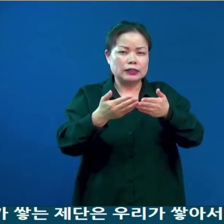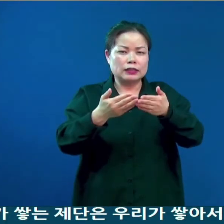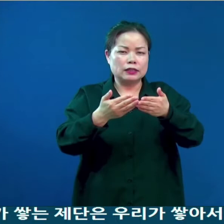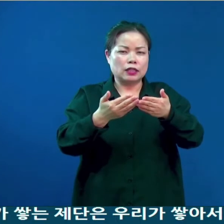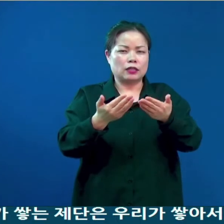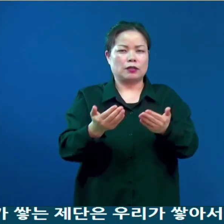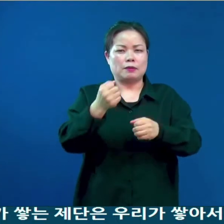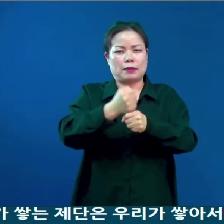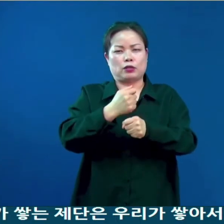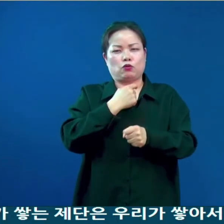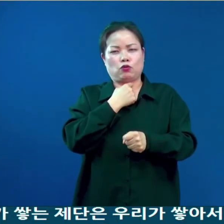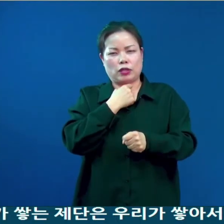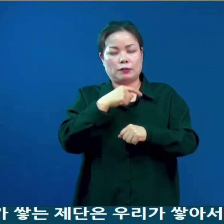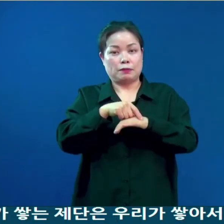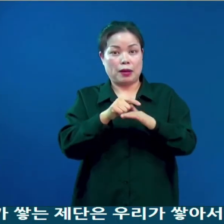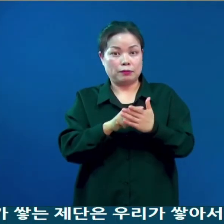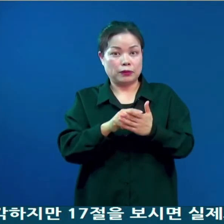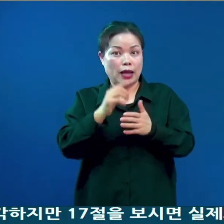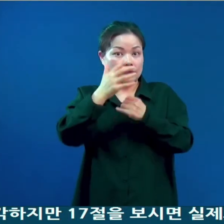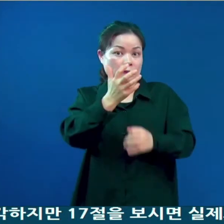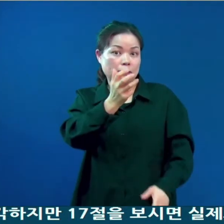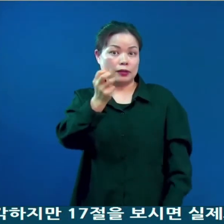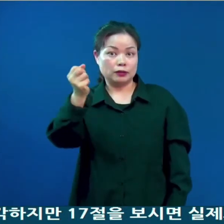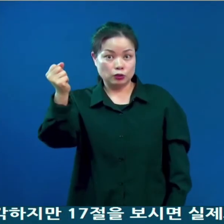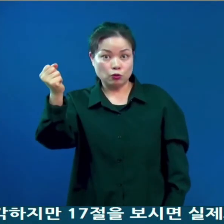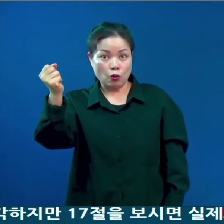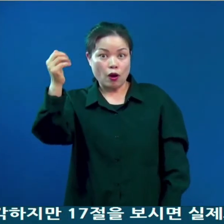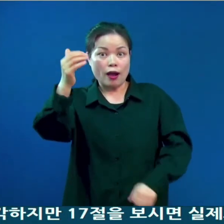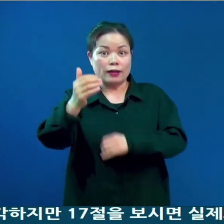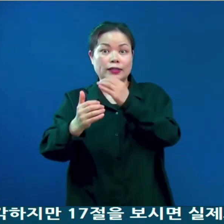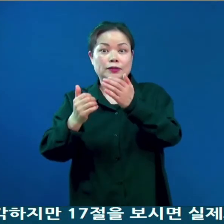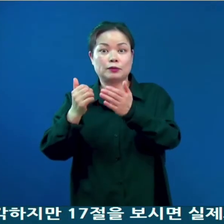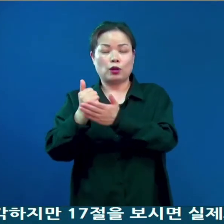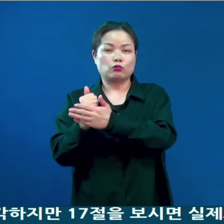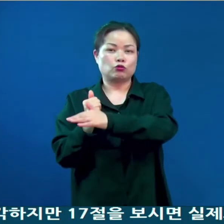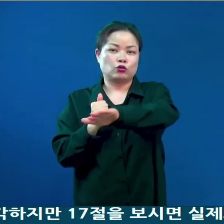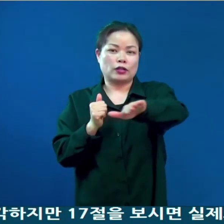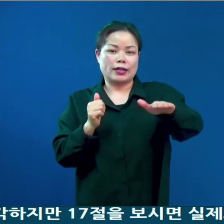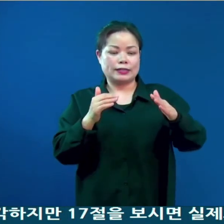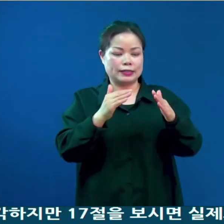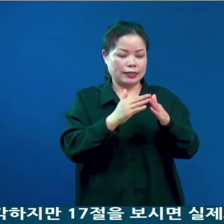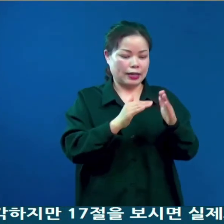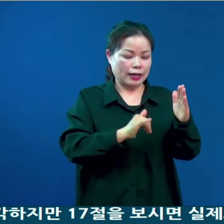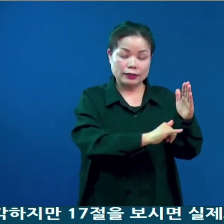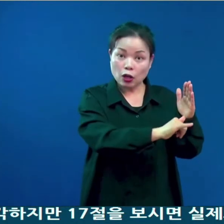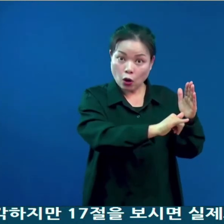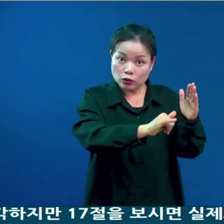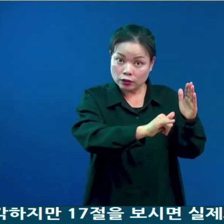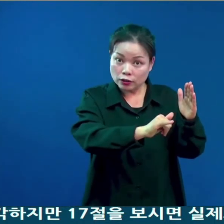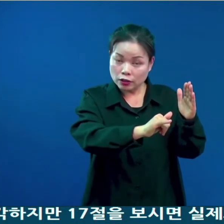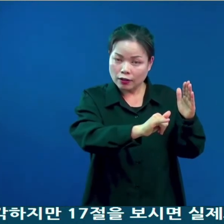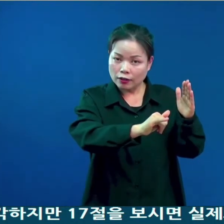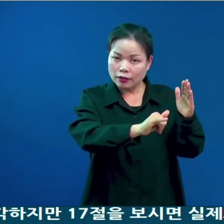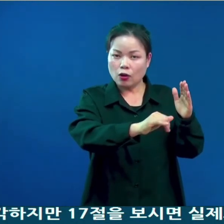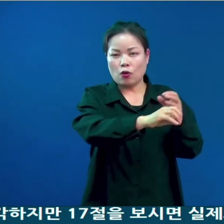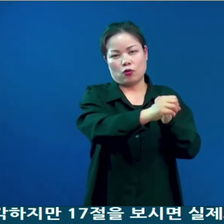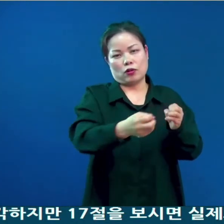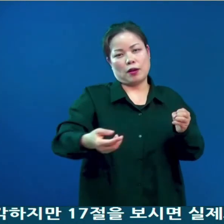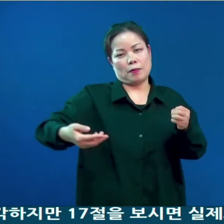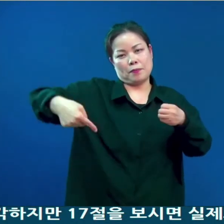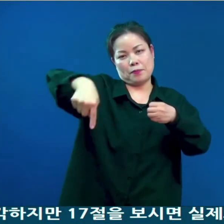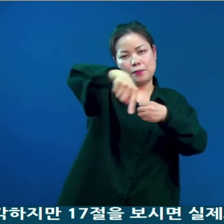마음 속에서 하나님이 그것을 받으시고 하나님이 우리의 집과 가정들을 오히려 세워주신다는